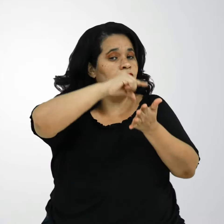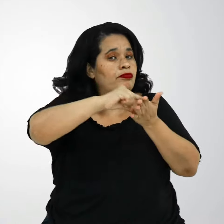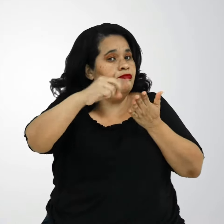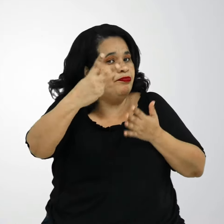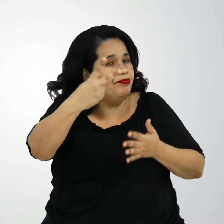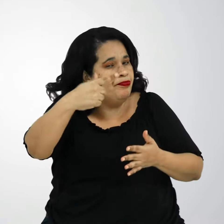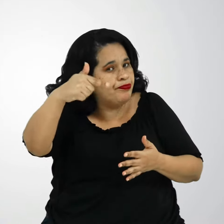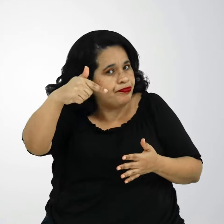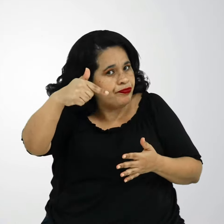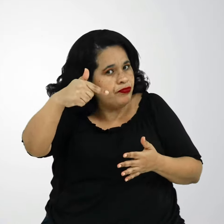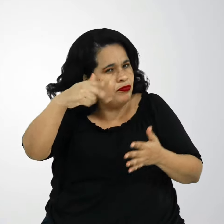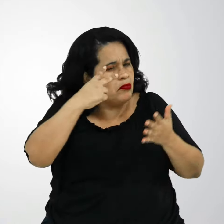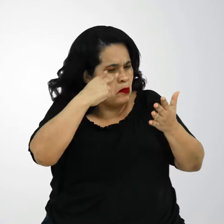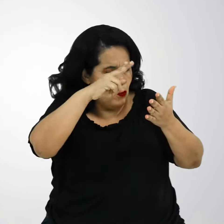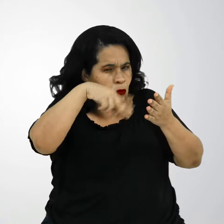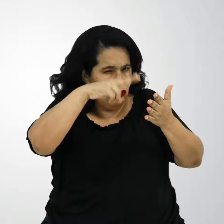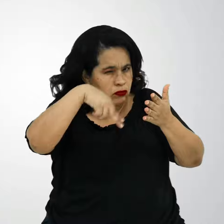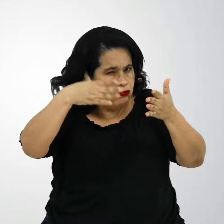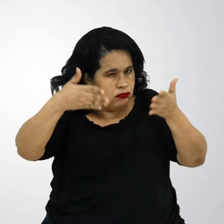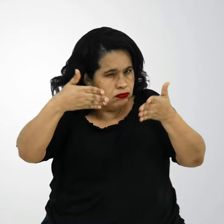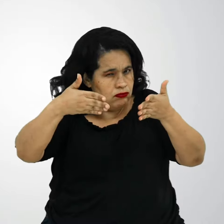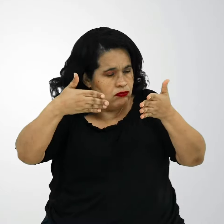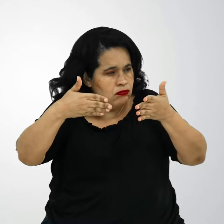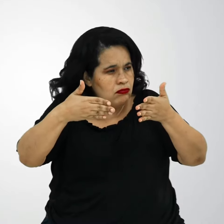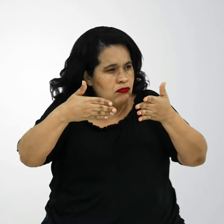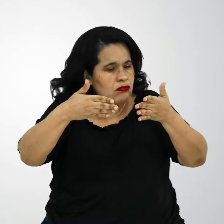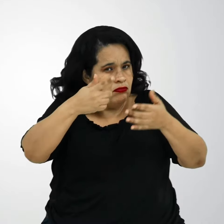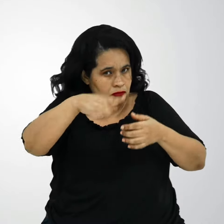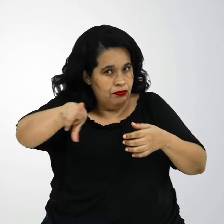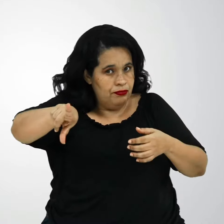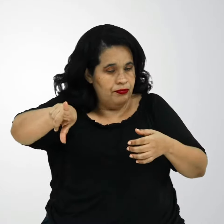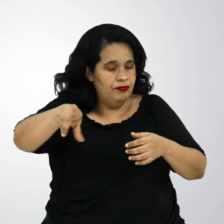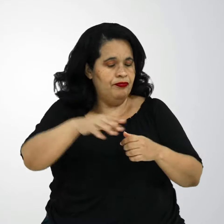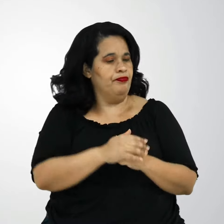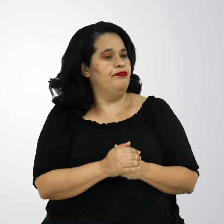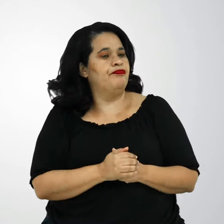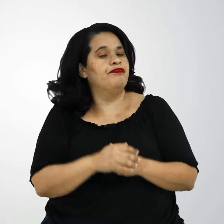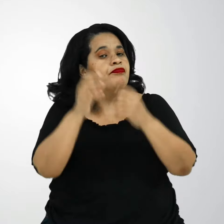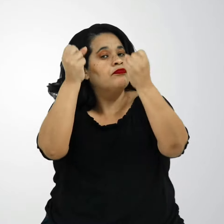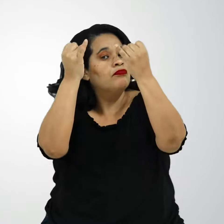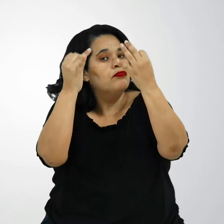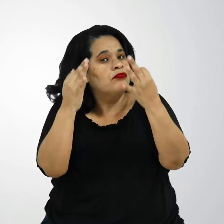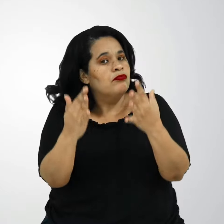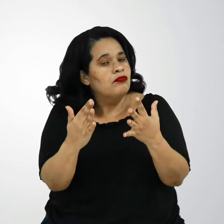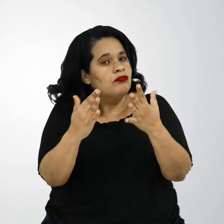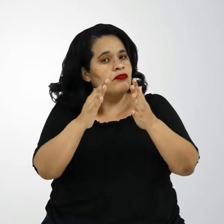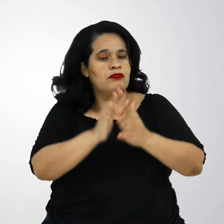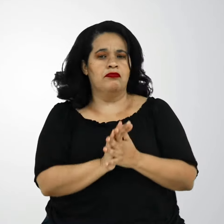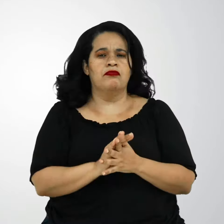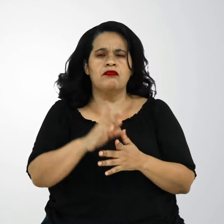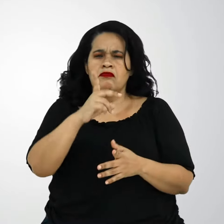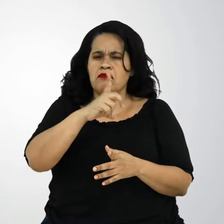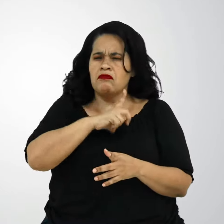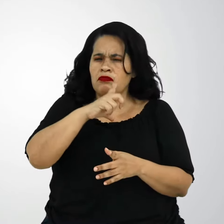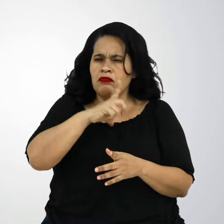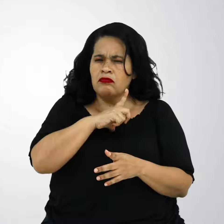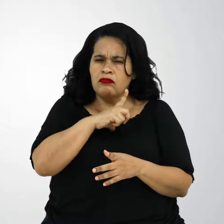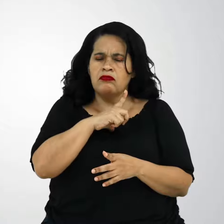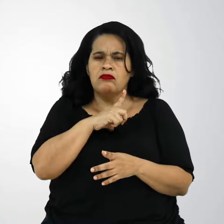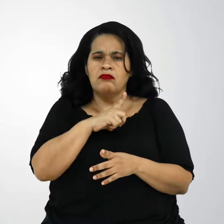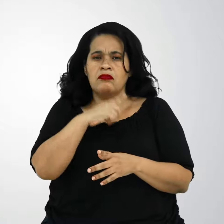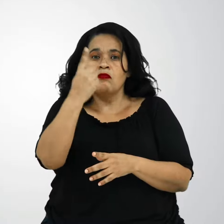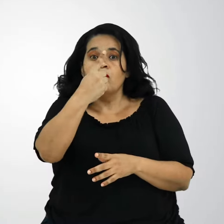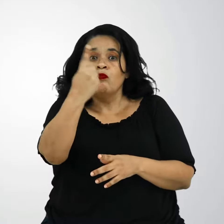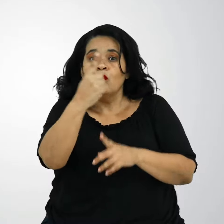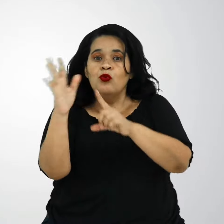eu gostaria de reler aqui, o pastor já leu, mas a gente vai ler novamente. Ele diz assim, ó: ele firmará um concerto com muitos por uma